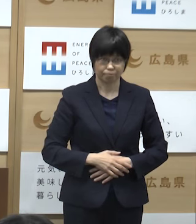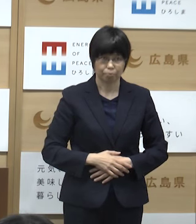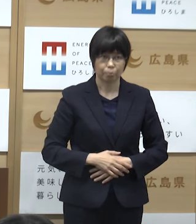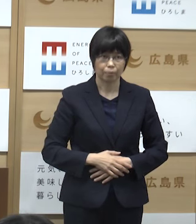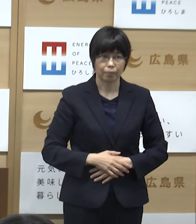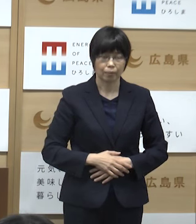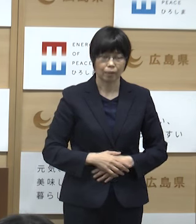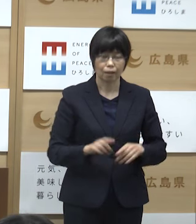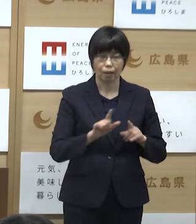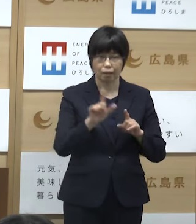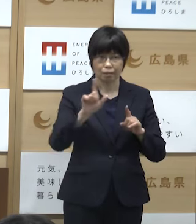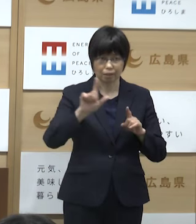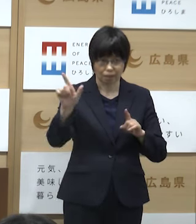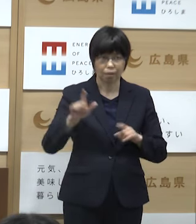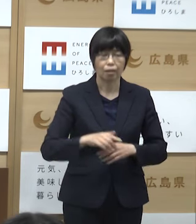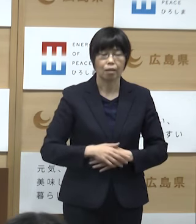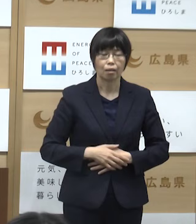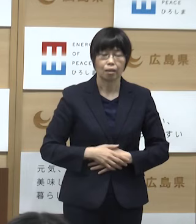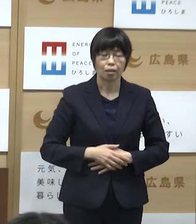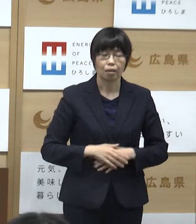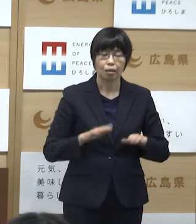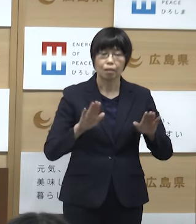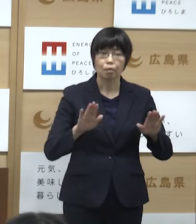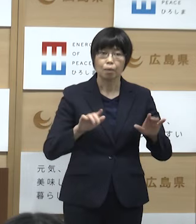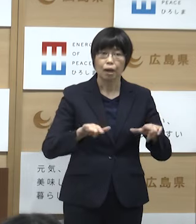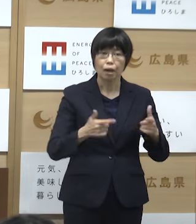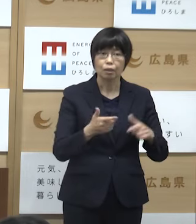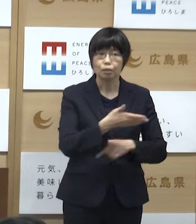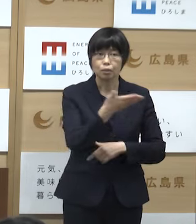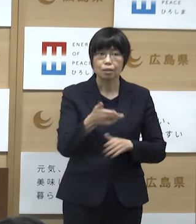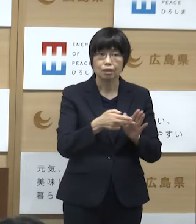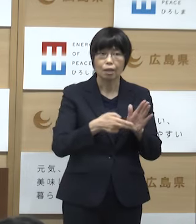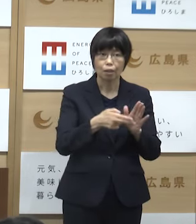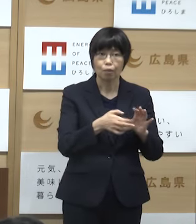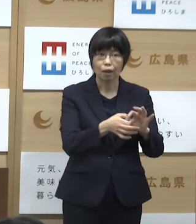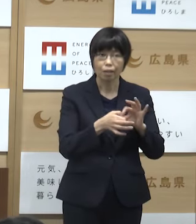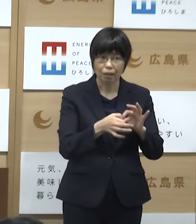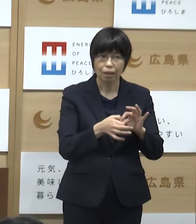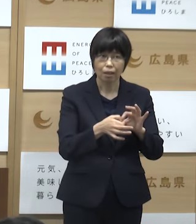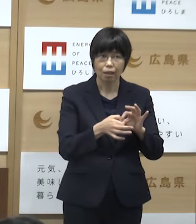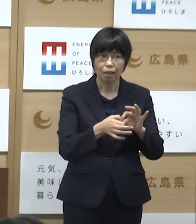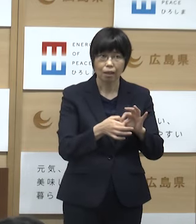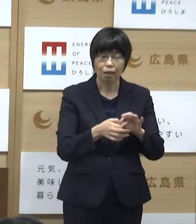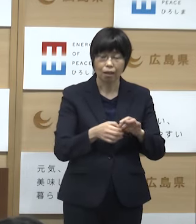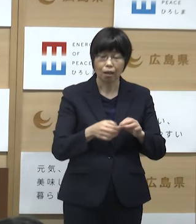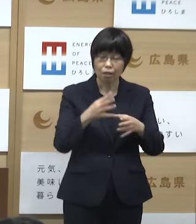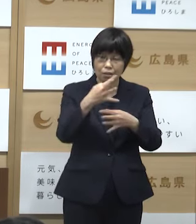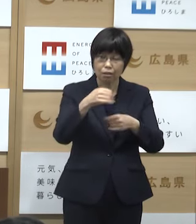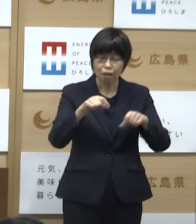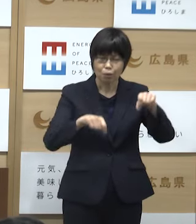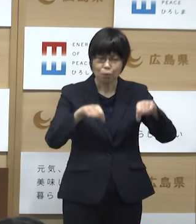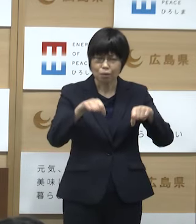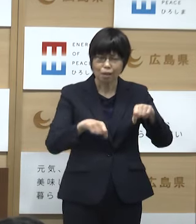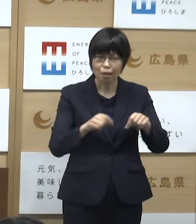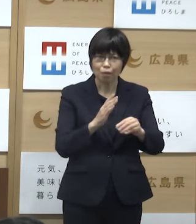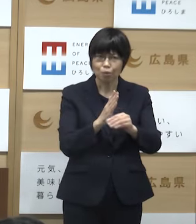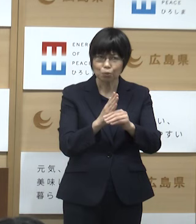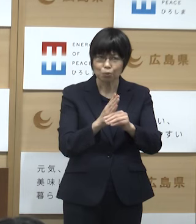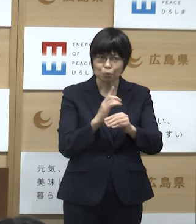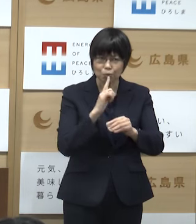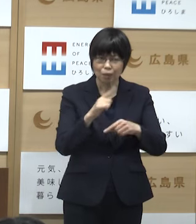すみません、 NHK の石田です。今木次線のお話ちょっと関連してなんですけど、ごめんなさい、日程調整中というふうに伺ったと思うんです